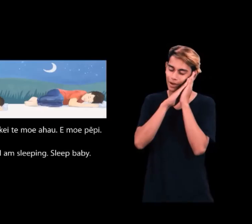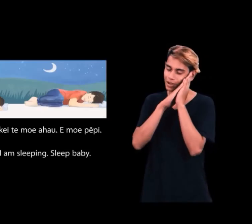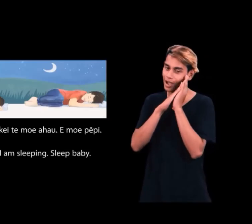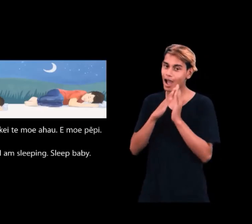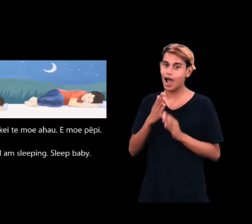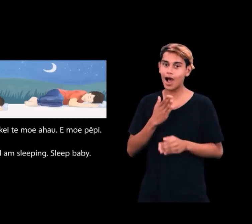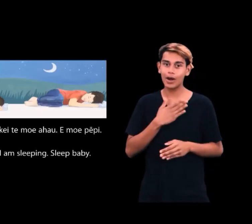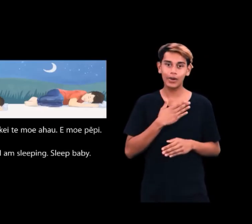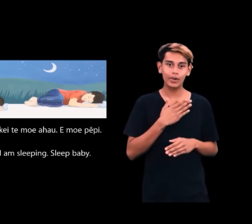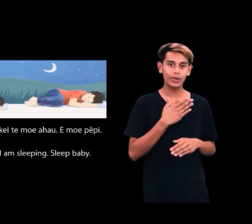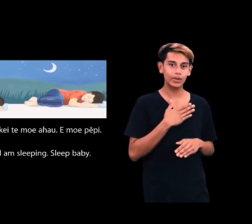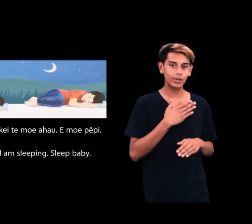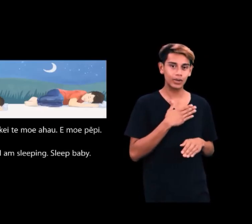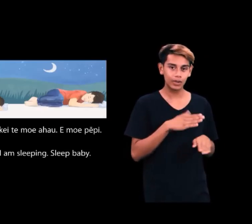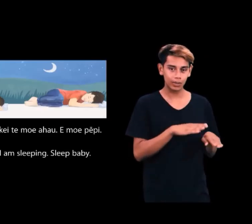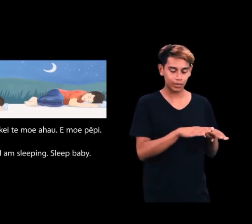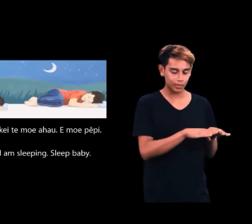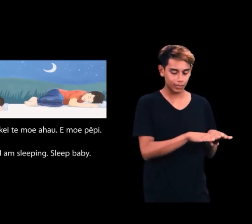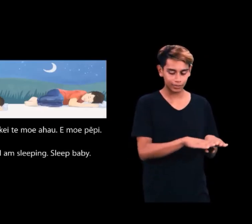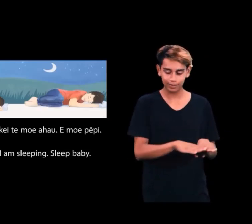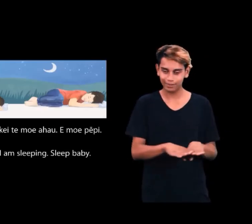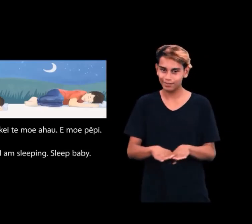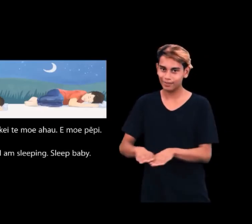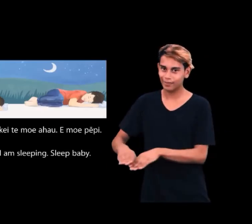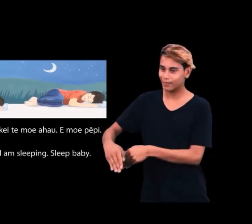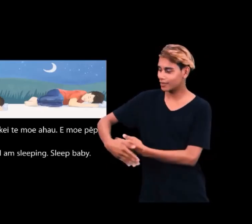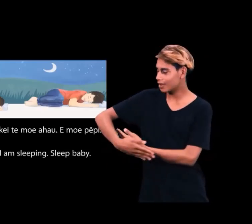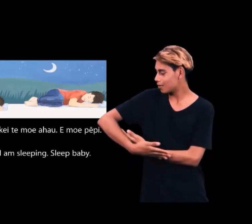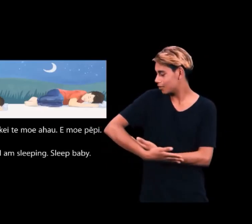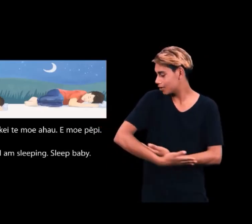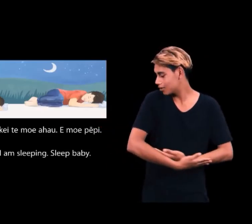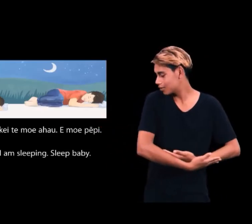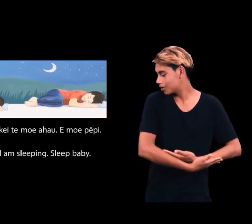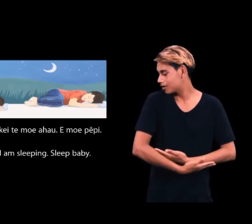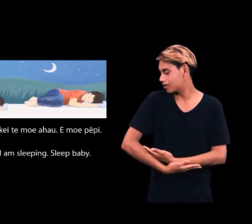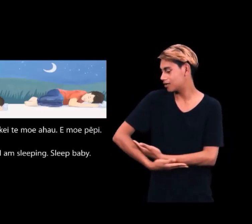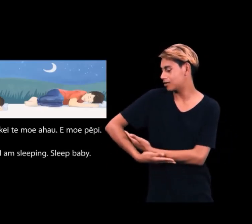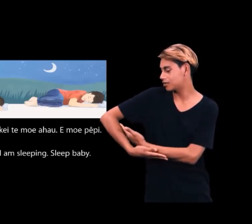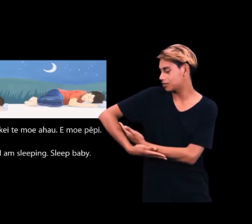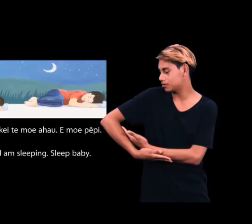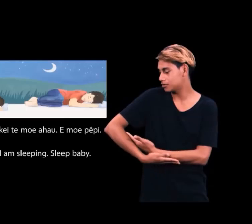moe ahau, e moe pepi.